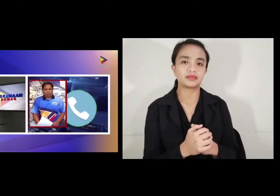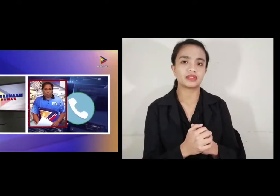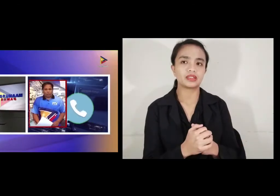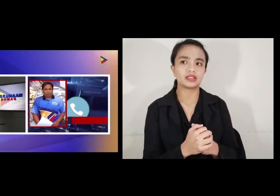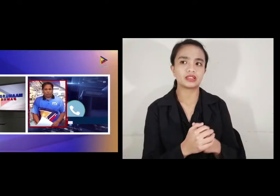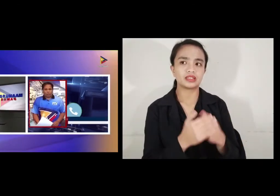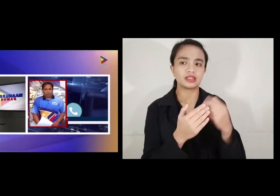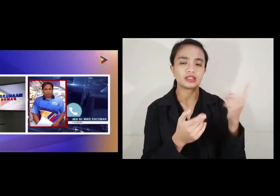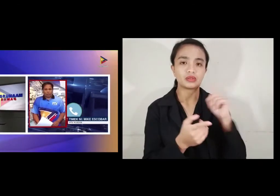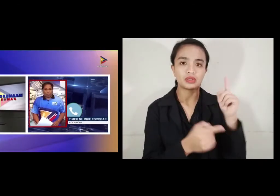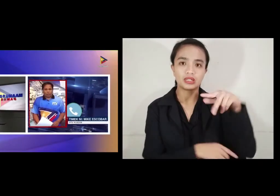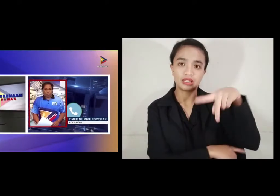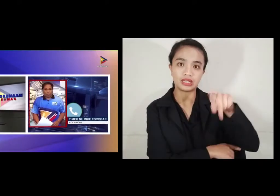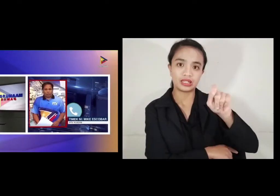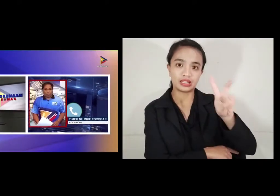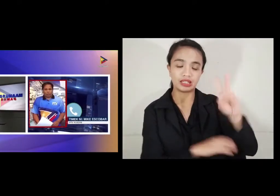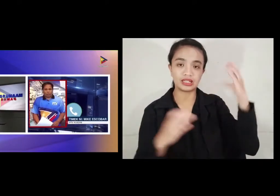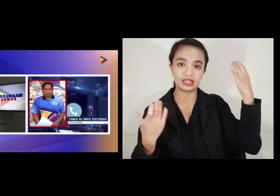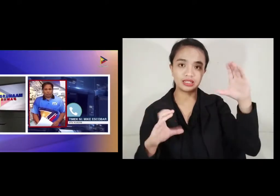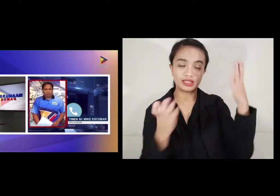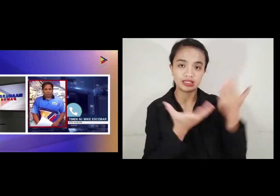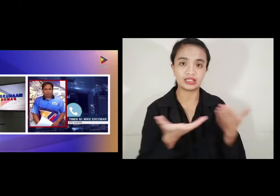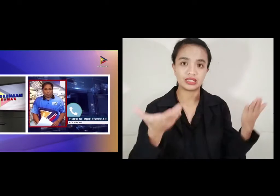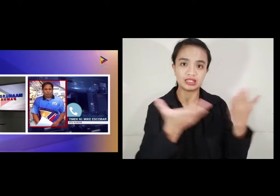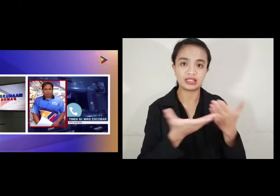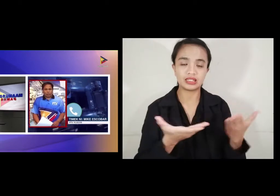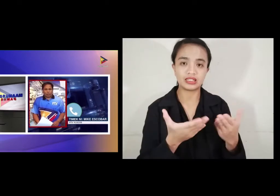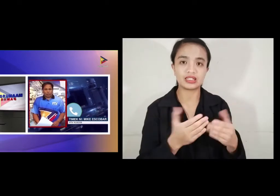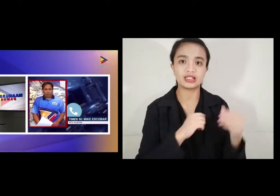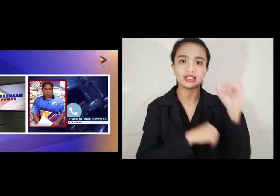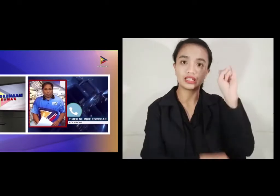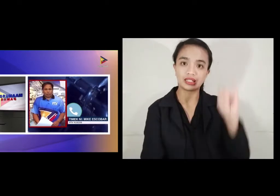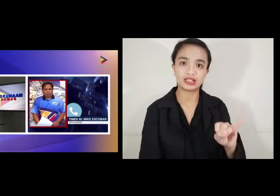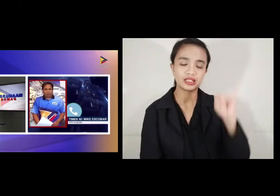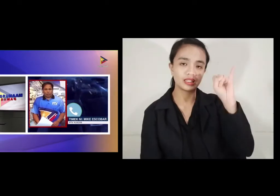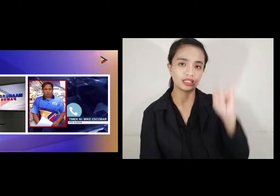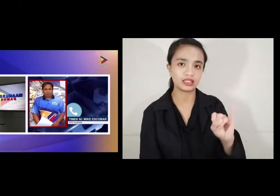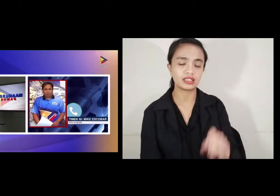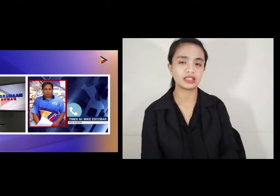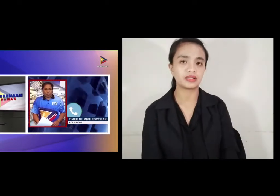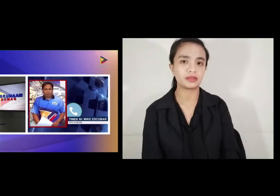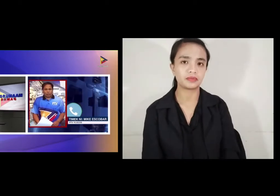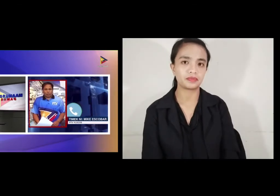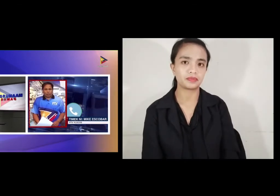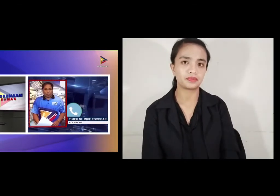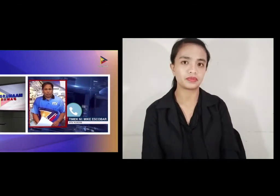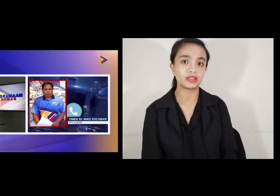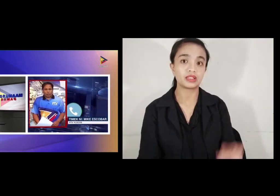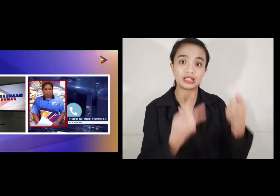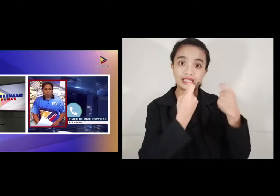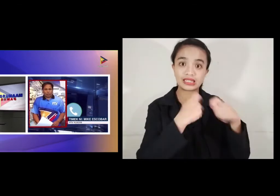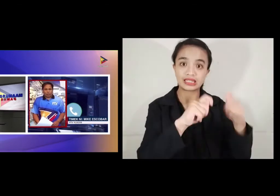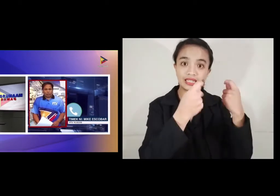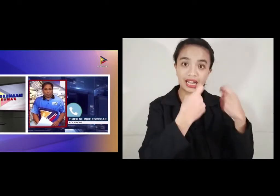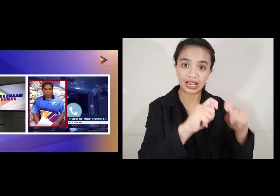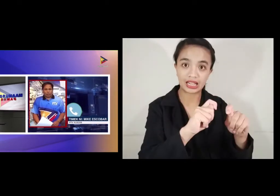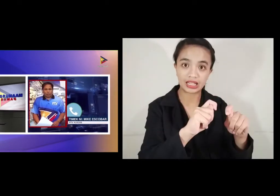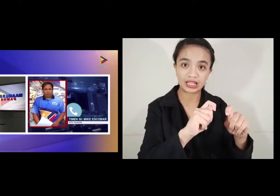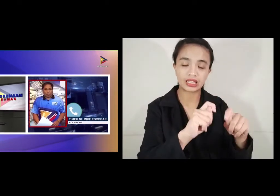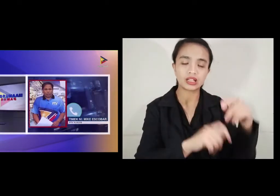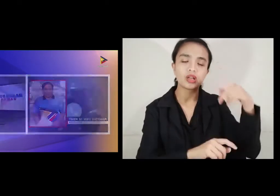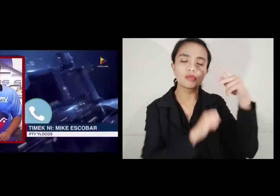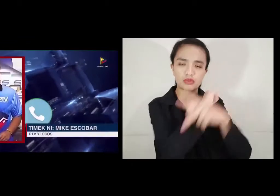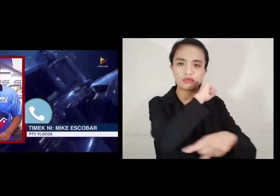pag malimirit PTV Cordillera namin na collect viewers iti probinsya ti Ilocos Sur. Ket pinadas mo